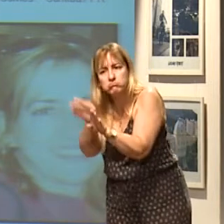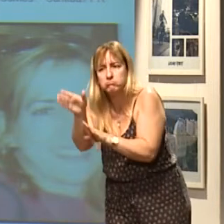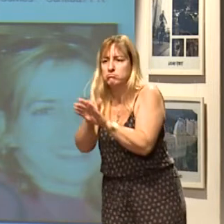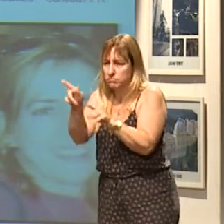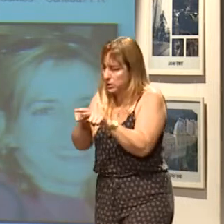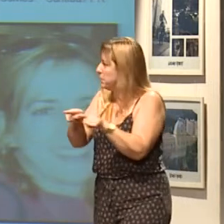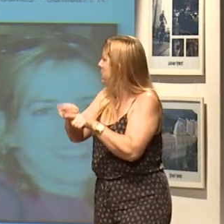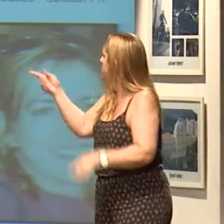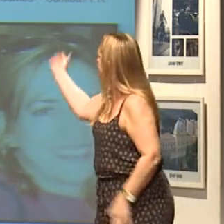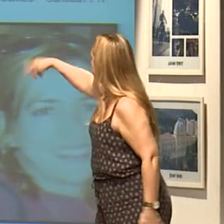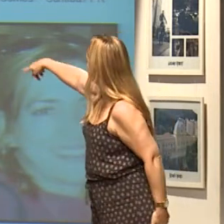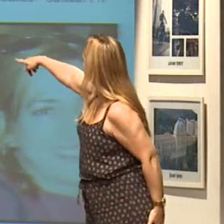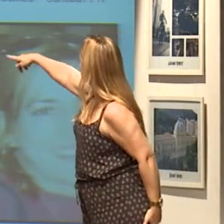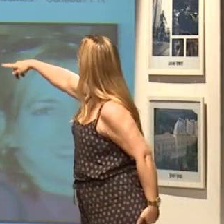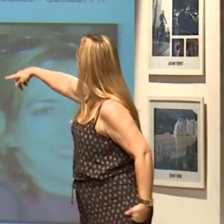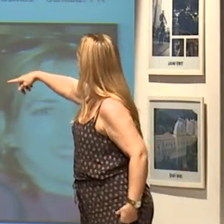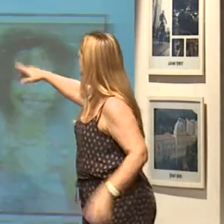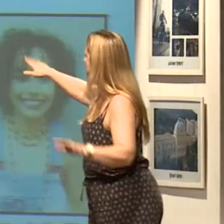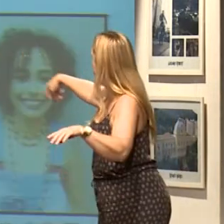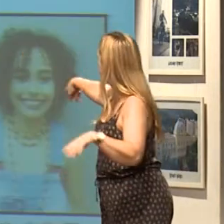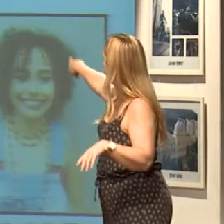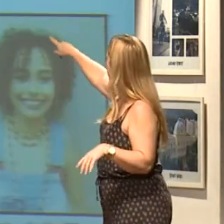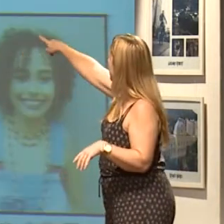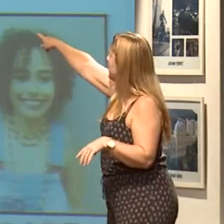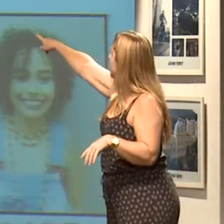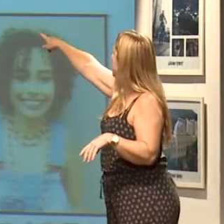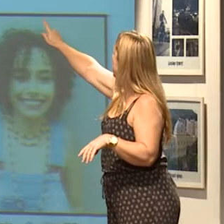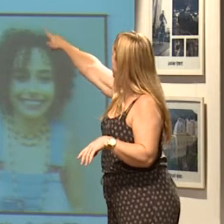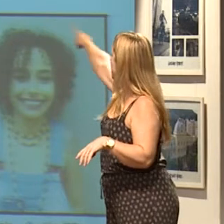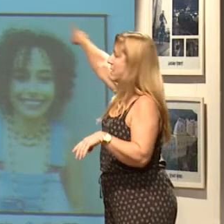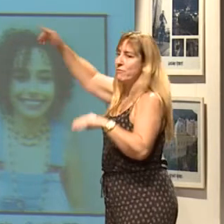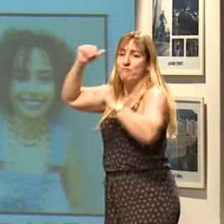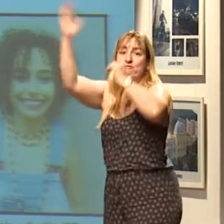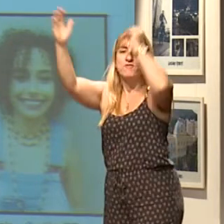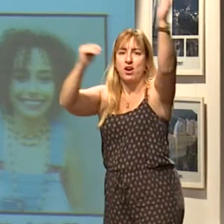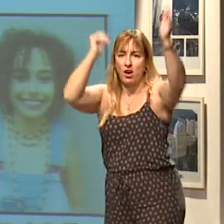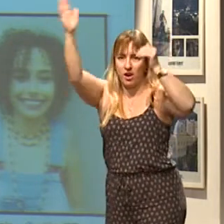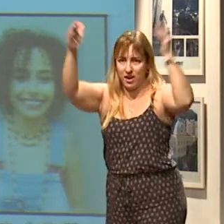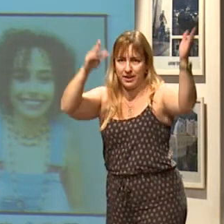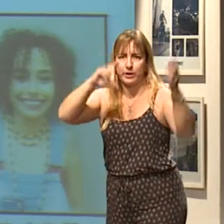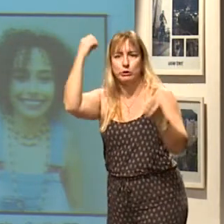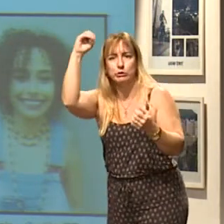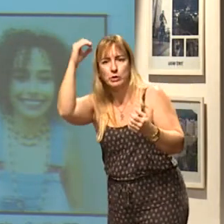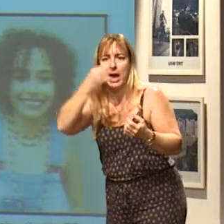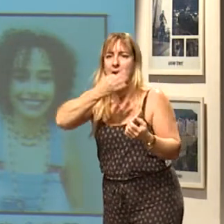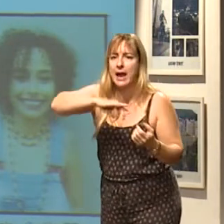Elaine, e que nós fazemos orientações para mulheres que sofrem abusos. Nesse grupo também participa outras mulheres de